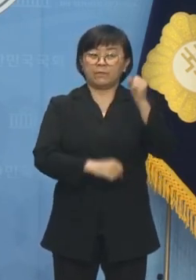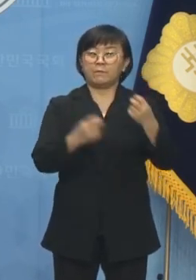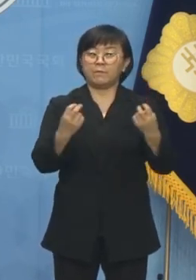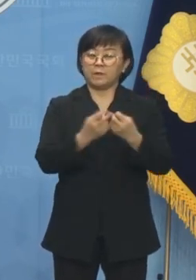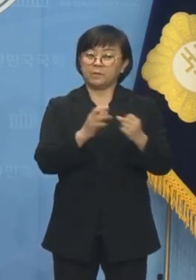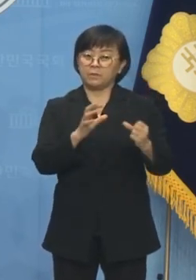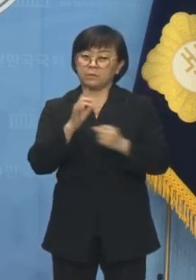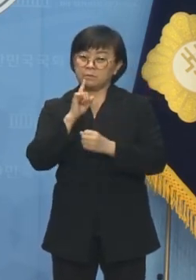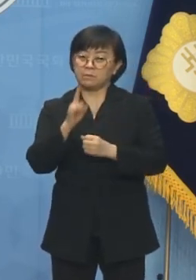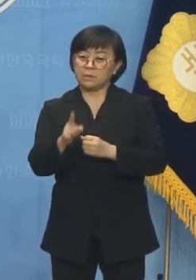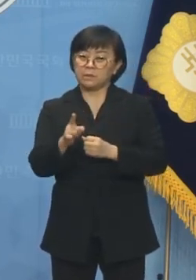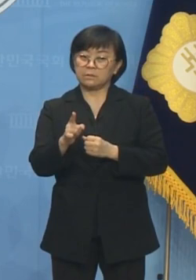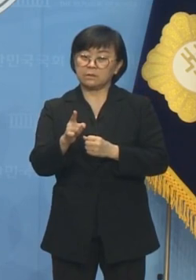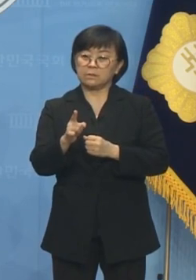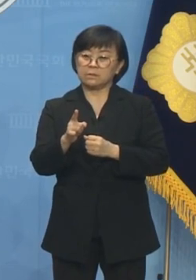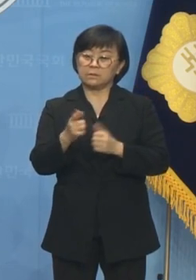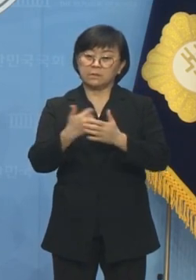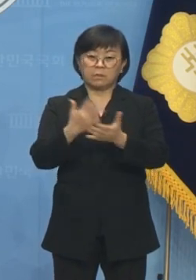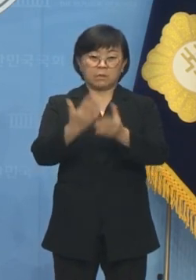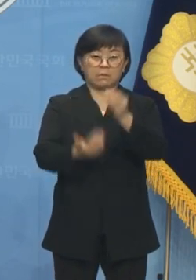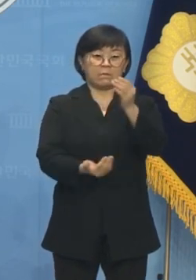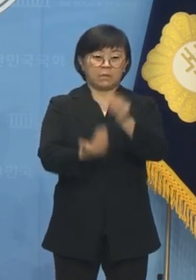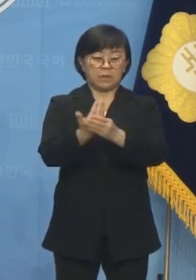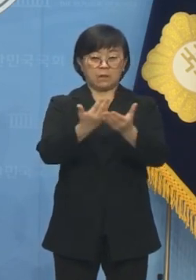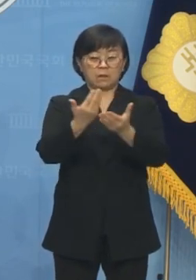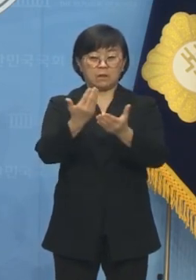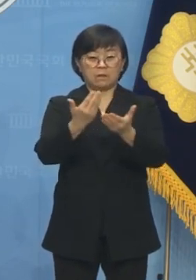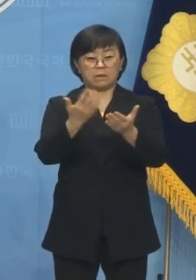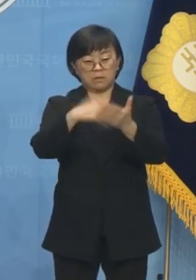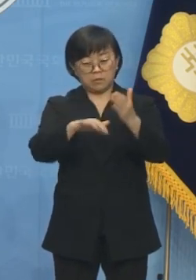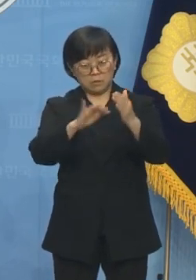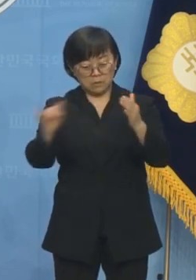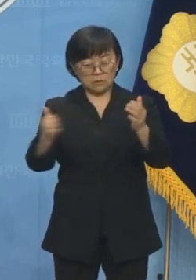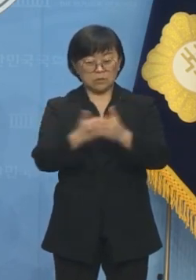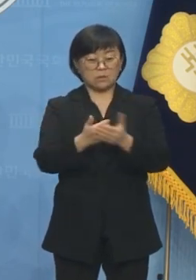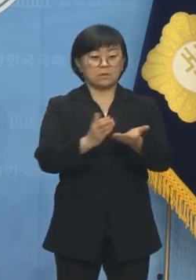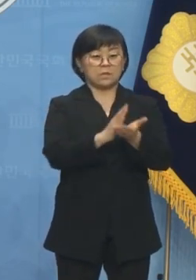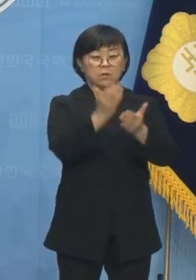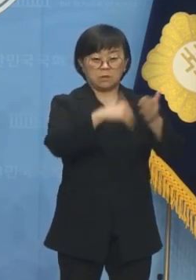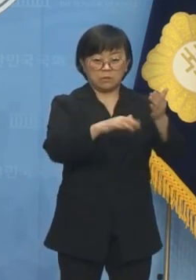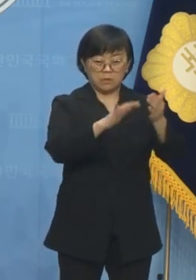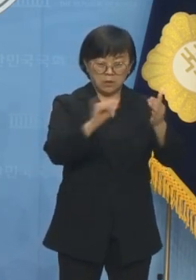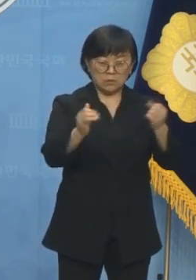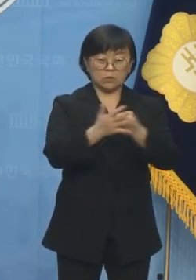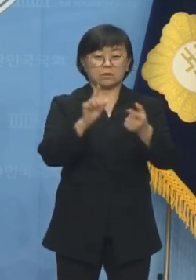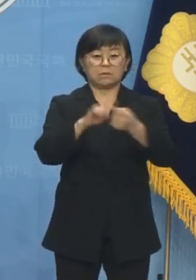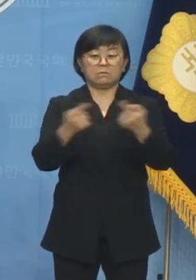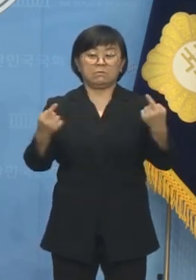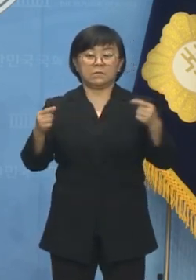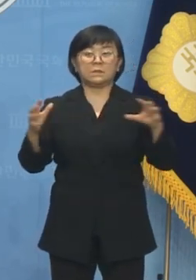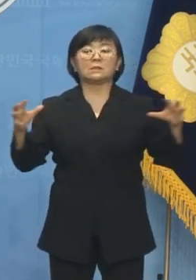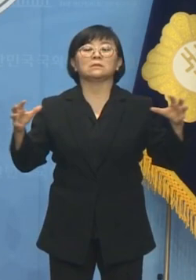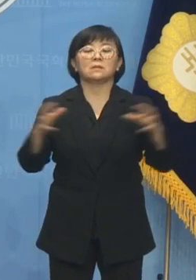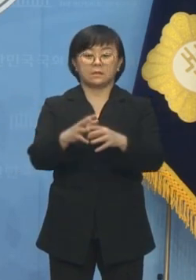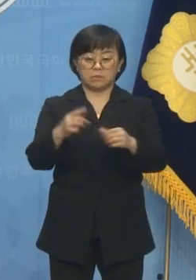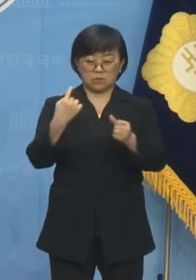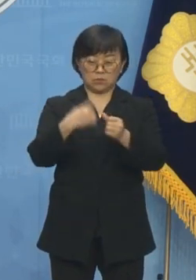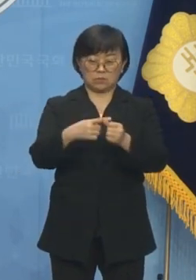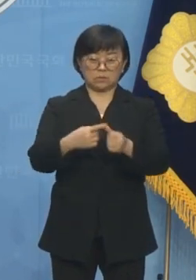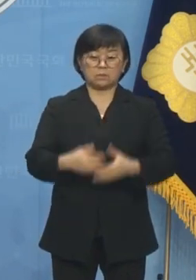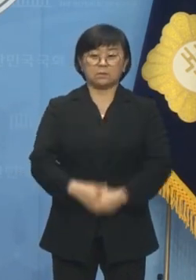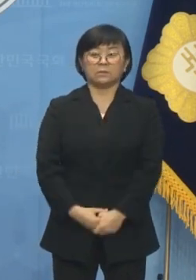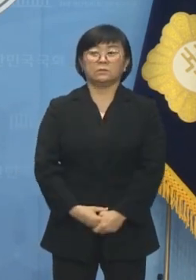패륜적 발언으로 이태원 참사 유가족과 세월호 참사 유가족들을 한꺼번에 욕보였습니다